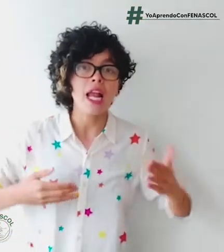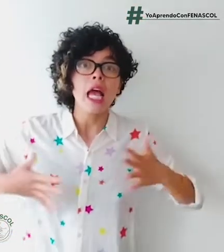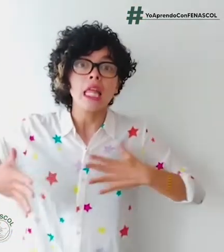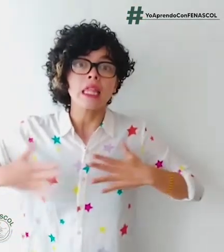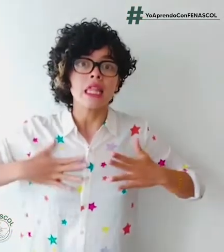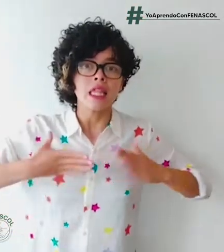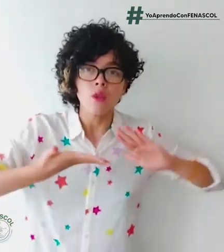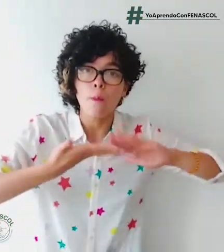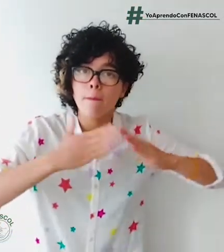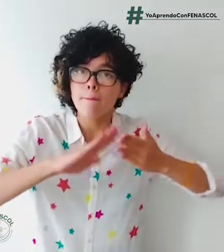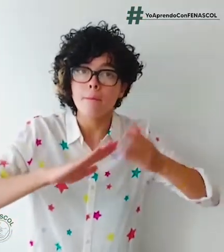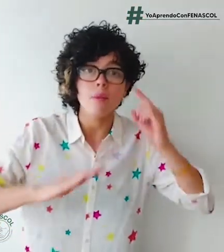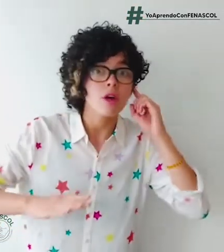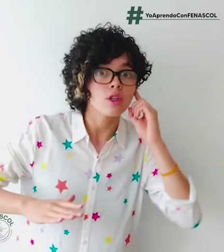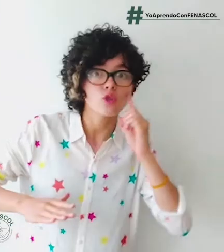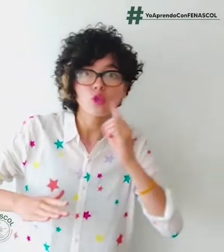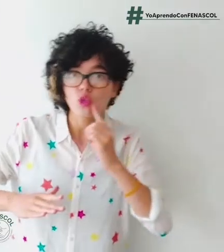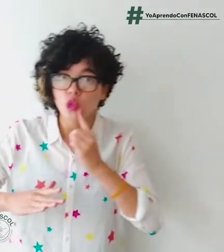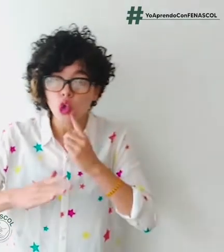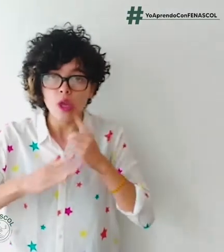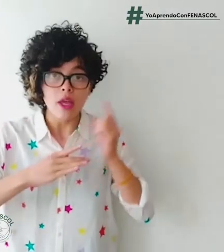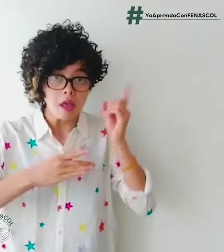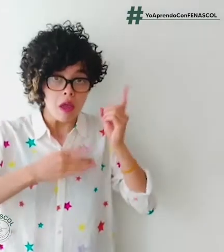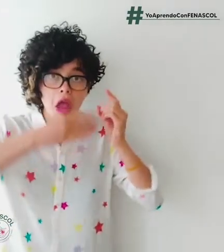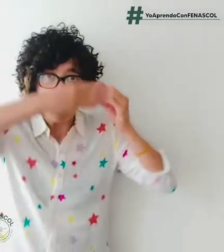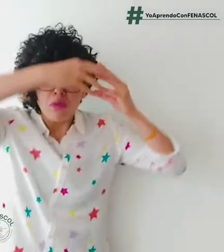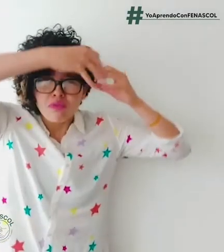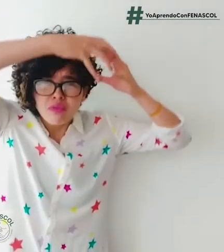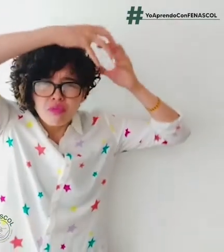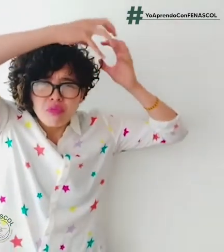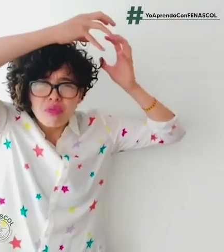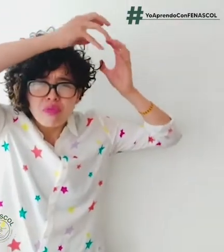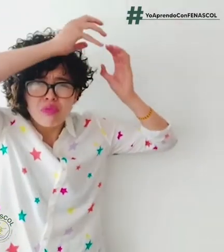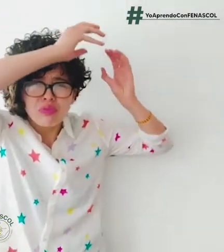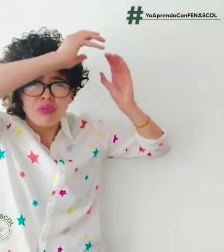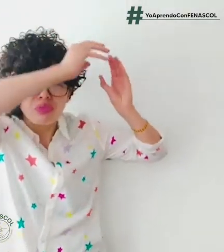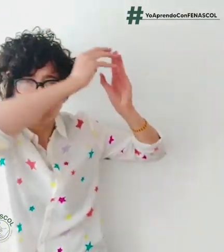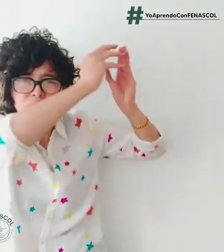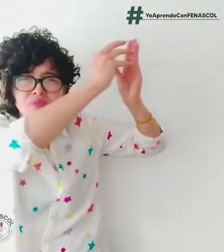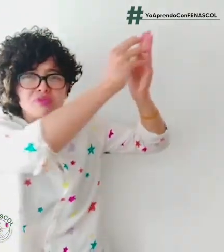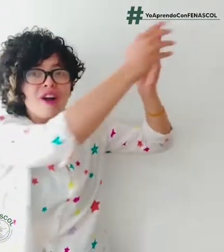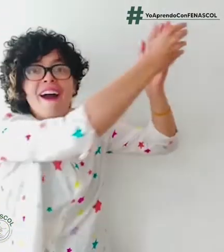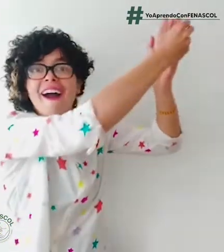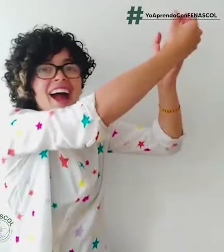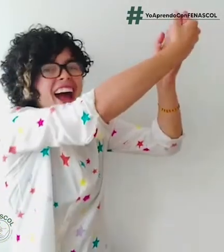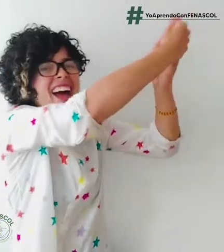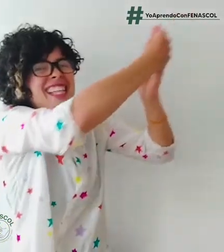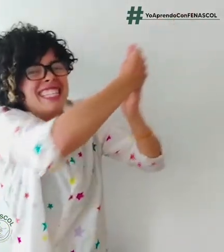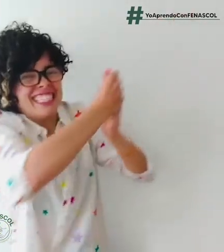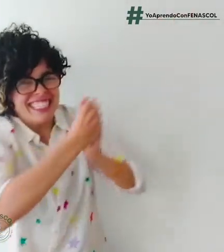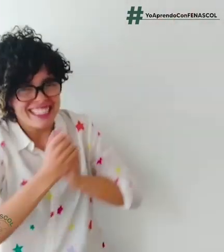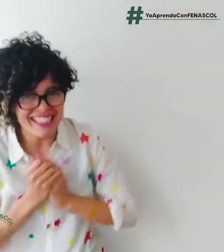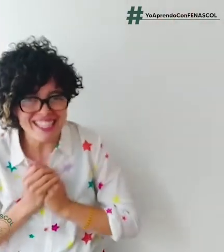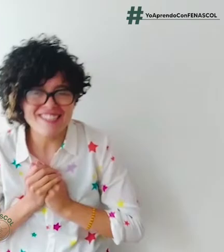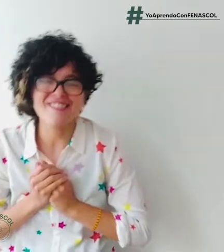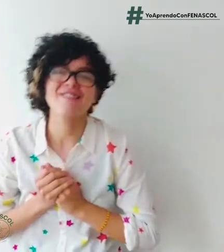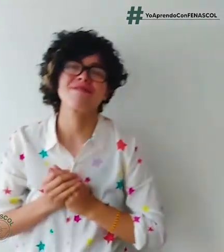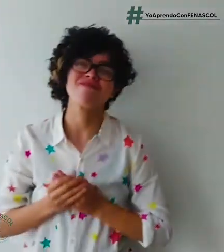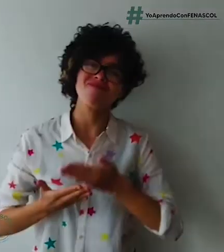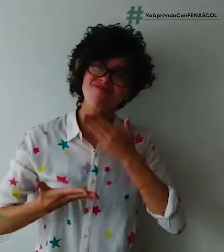Es hacer teatro para la comunidad sorda y estar cada vez más cerca.